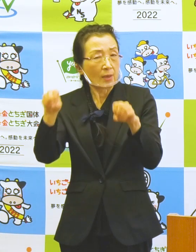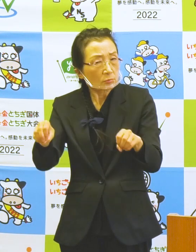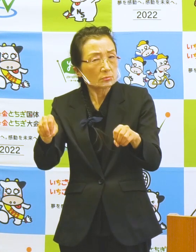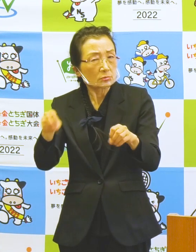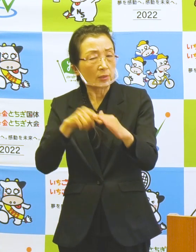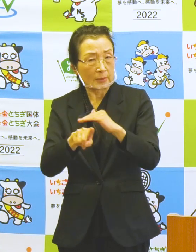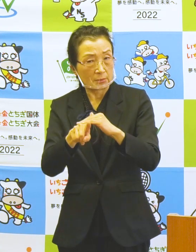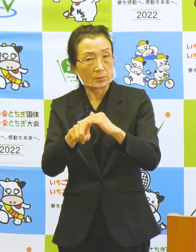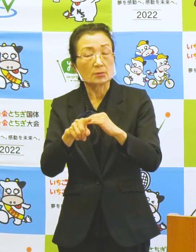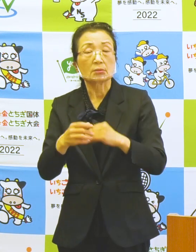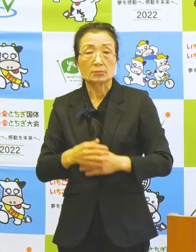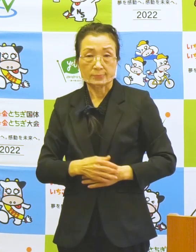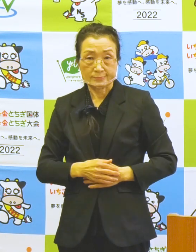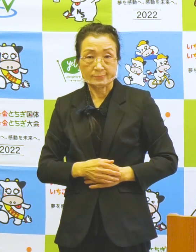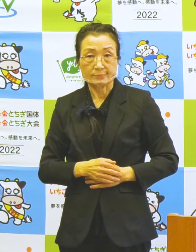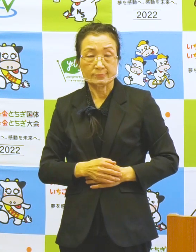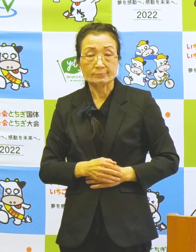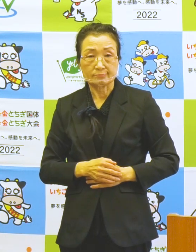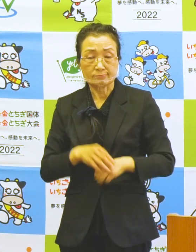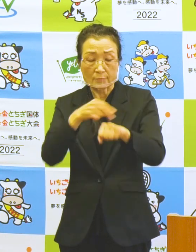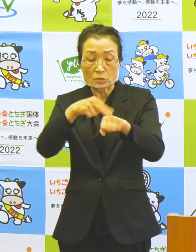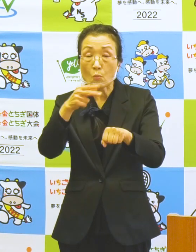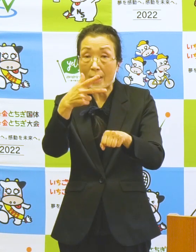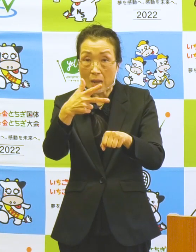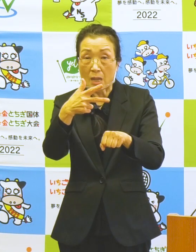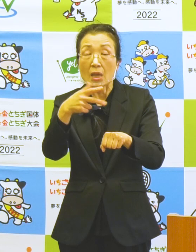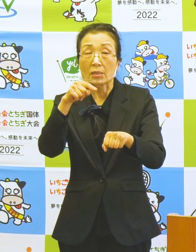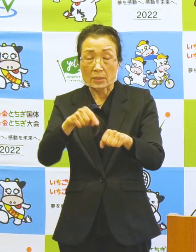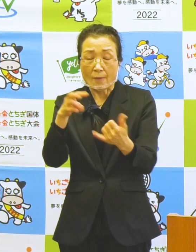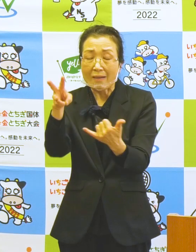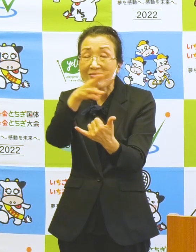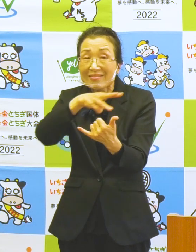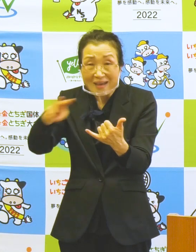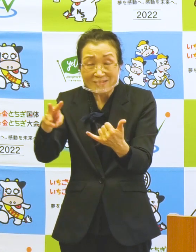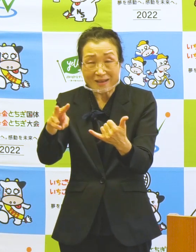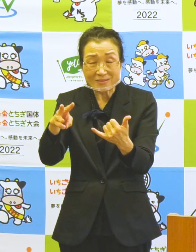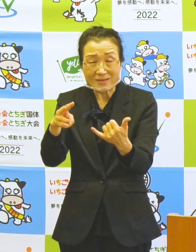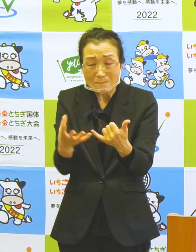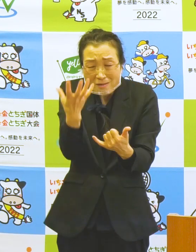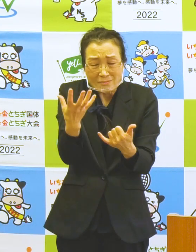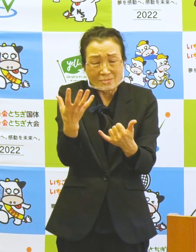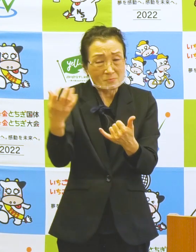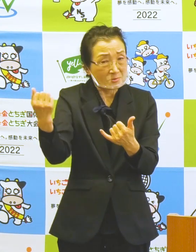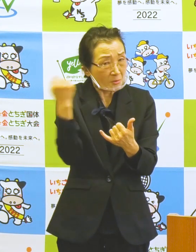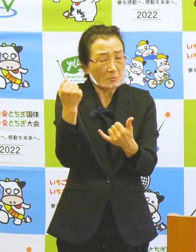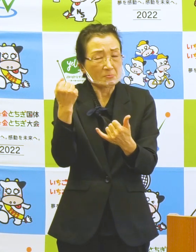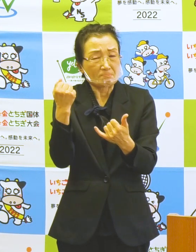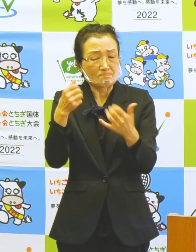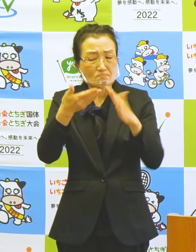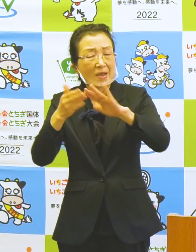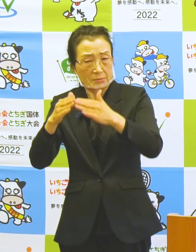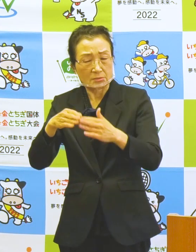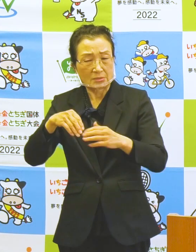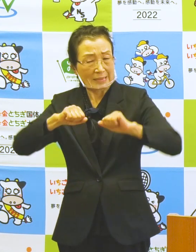ものであります。那須塩原は災害に強い町、ここにいれば生き延びること